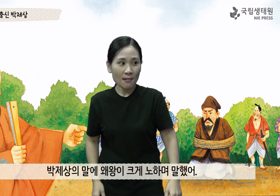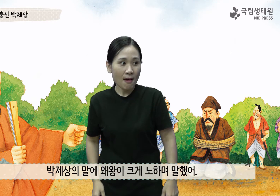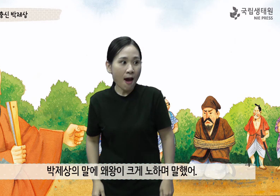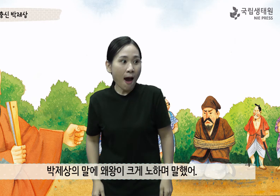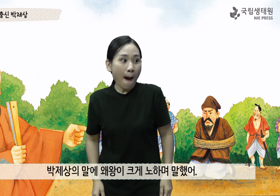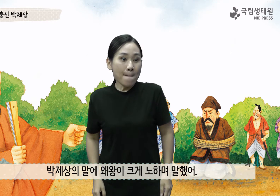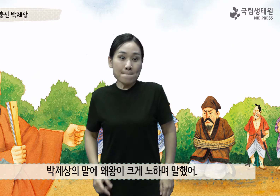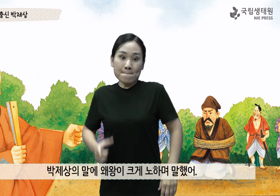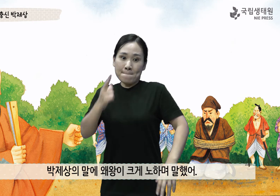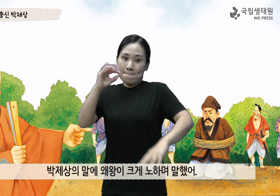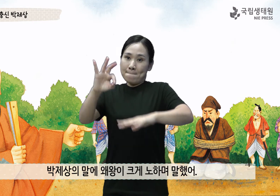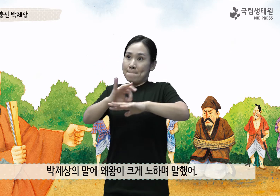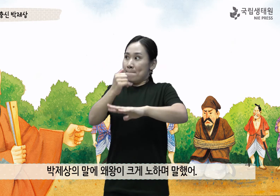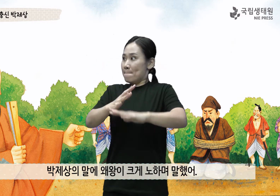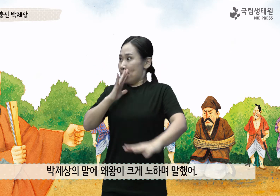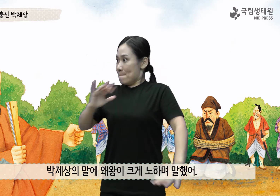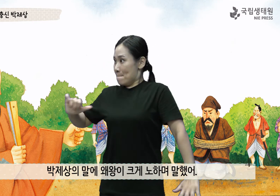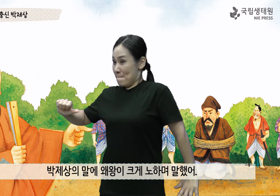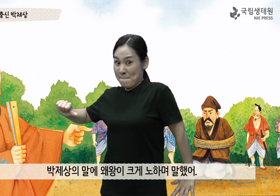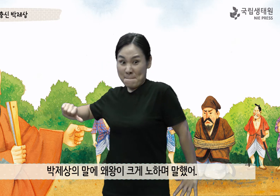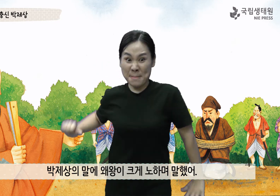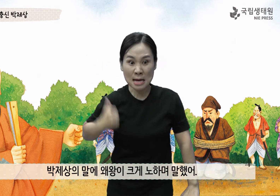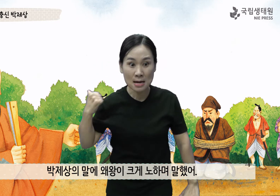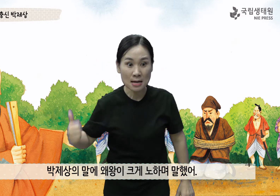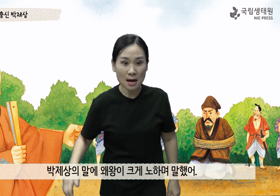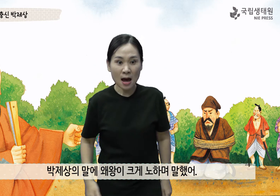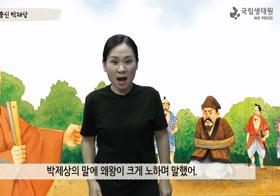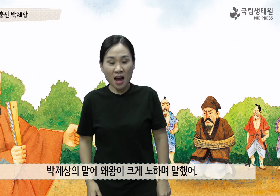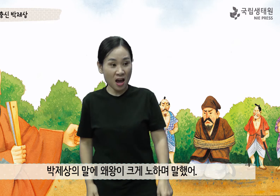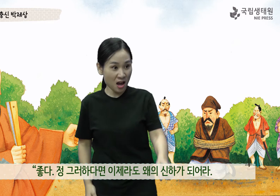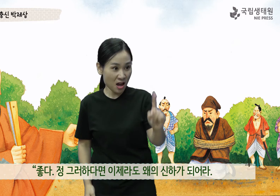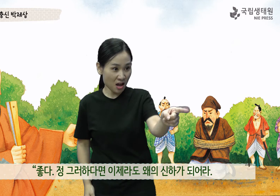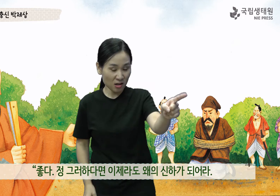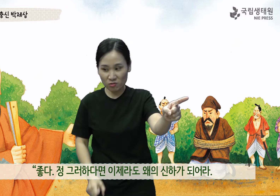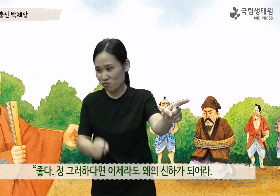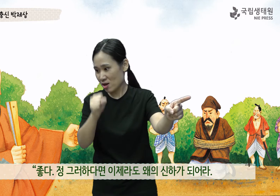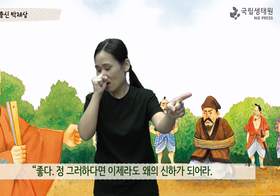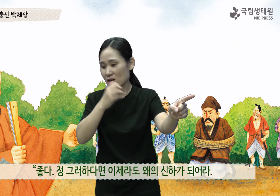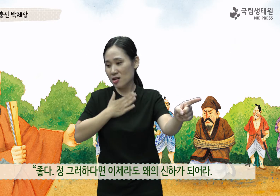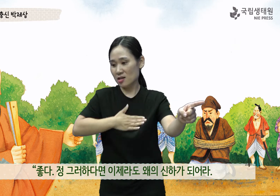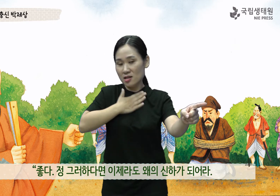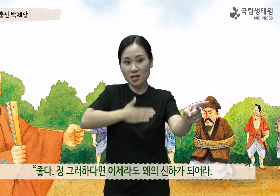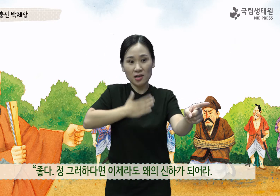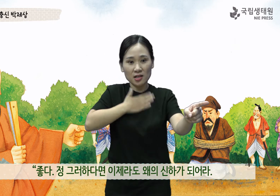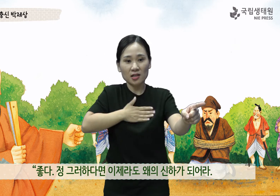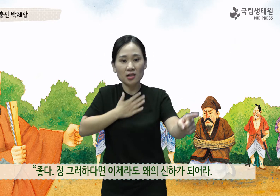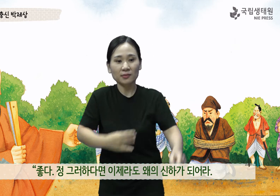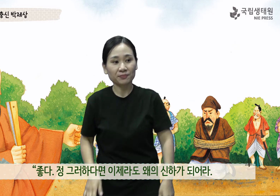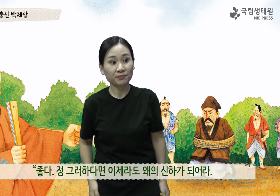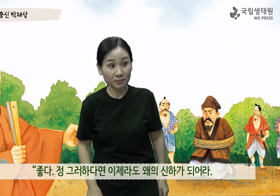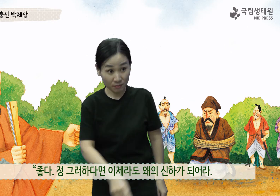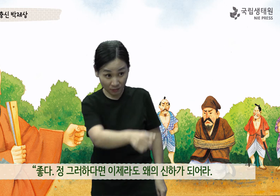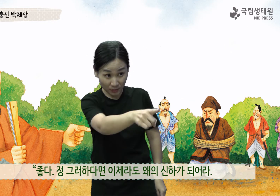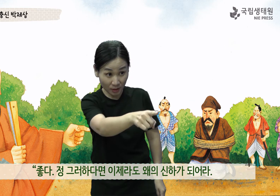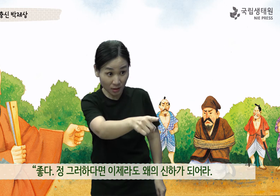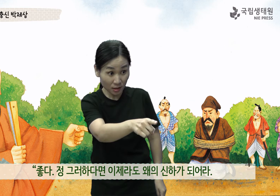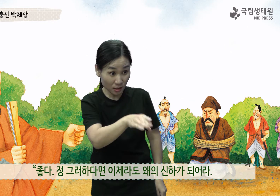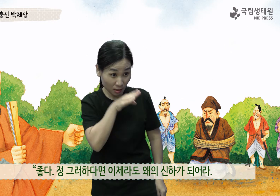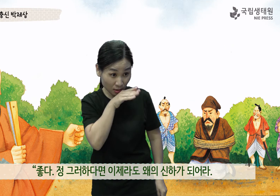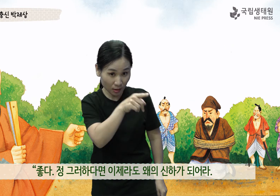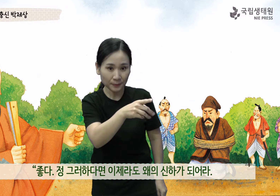박재상의 말에 외왕이 크게 노하며 말했어. 좋다. 정